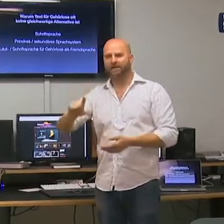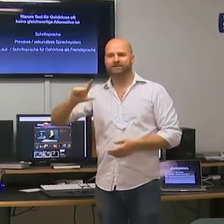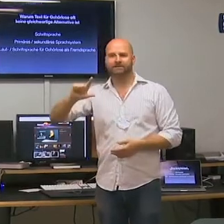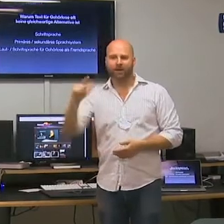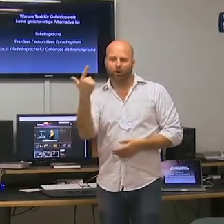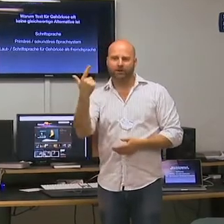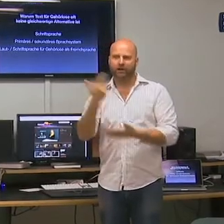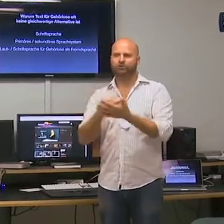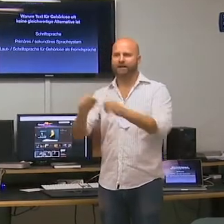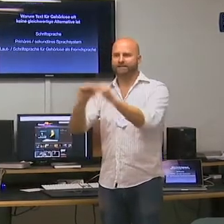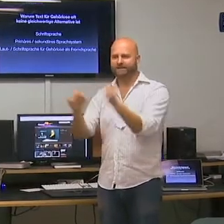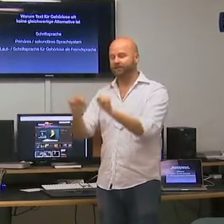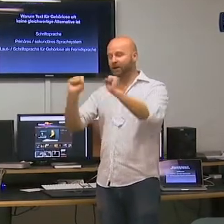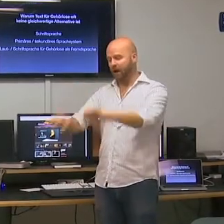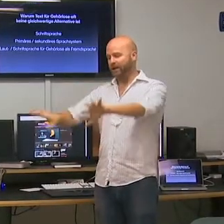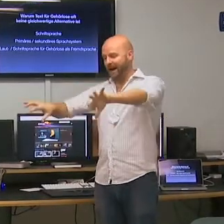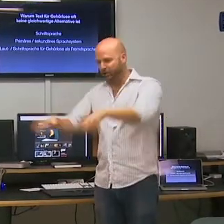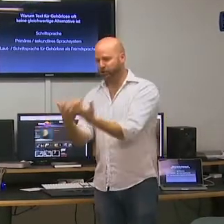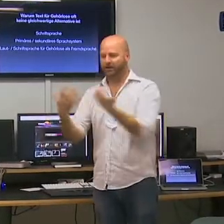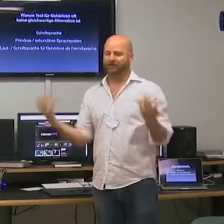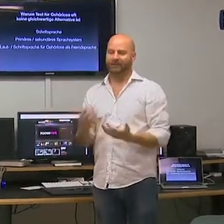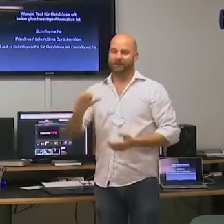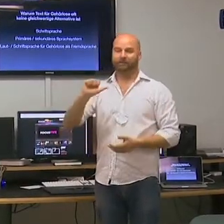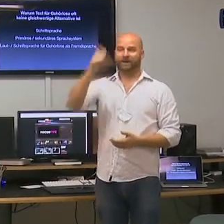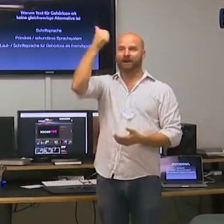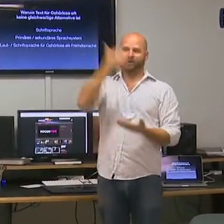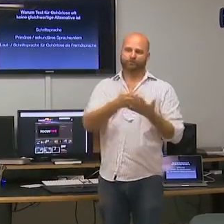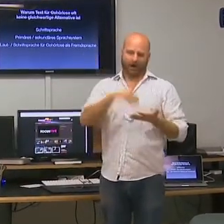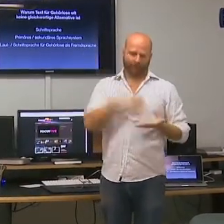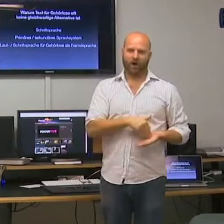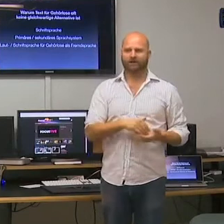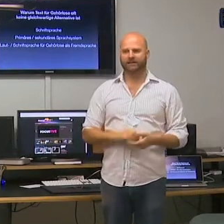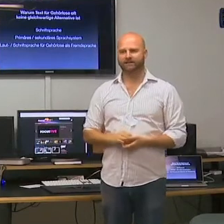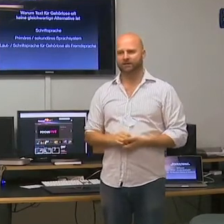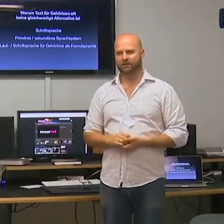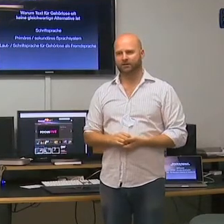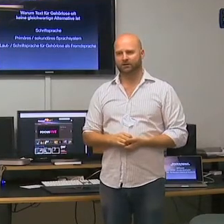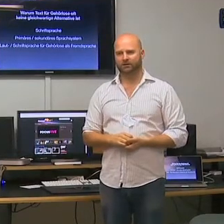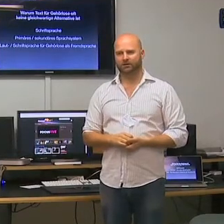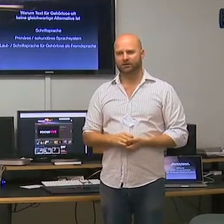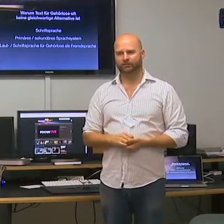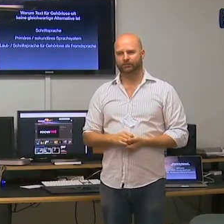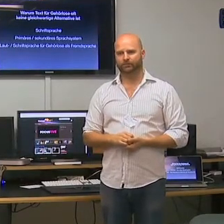Zweitsprache, Lesen und Schreiben und dieses System und das ist fast unmöglich ohne